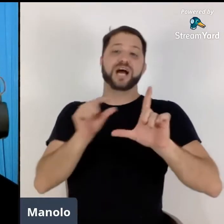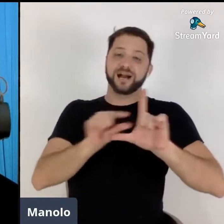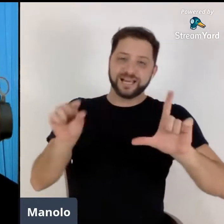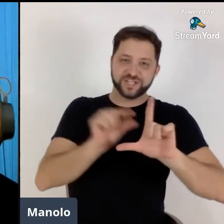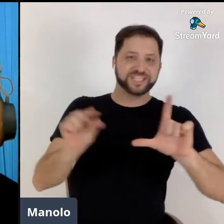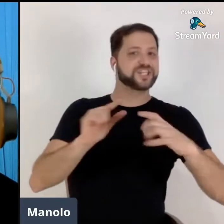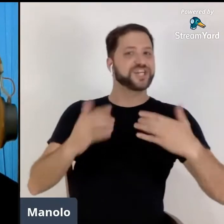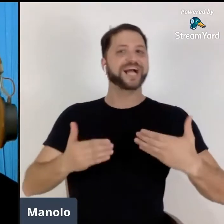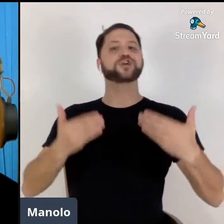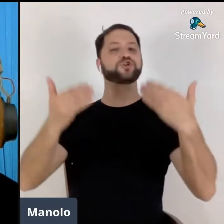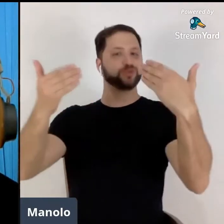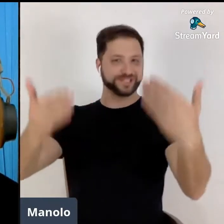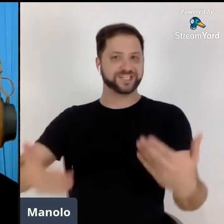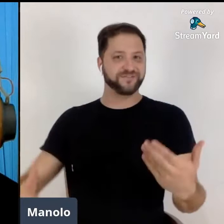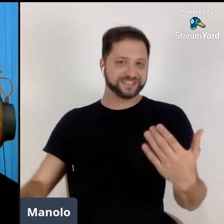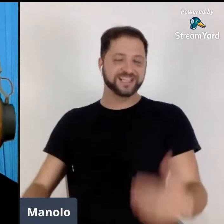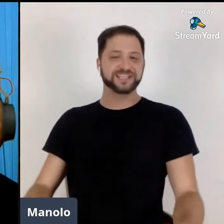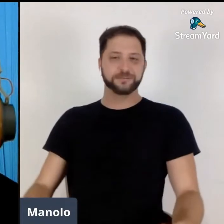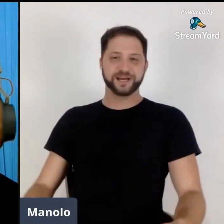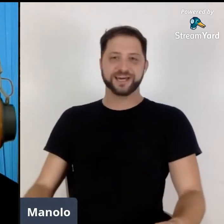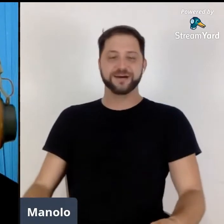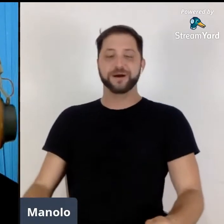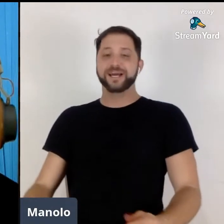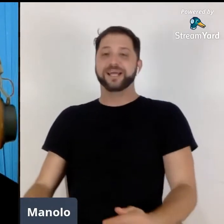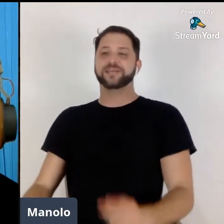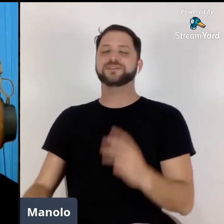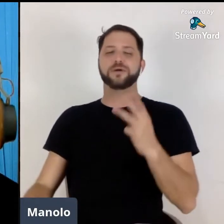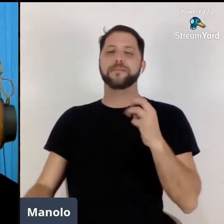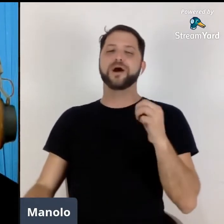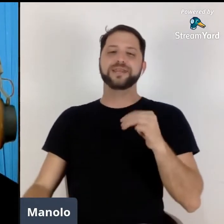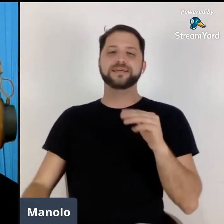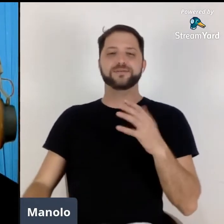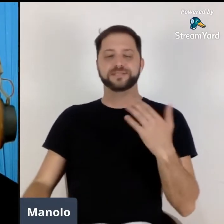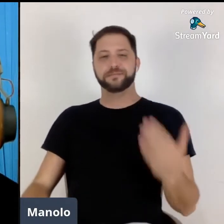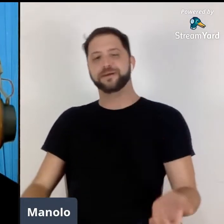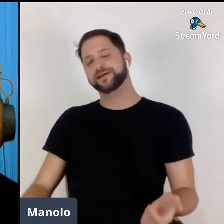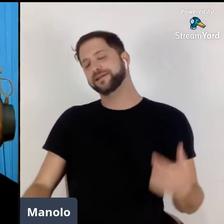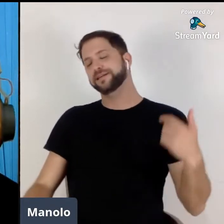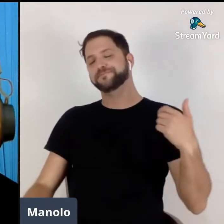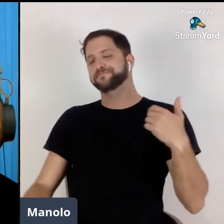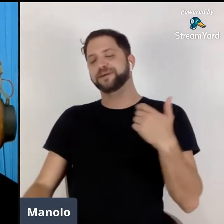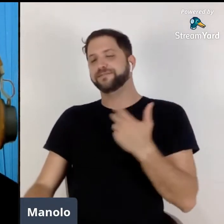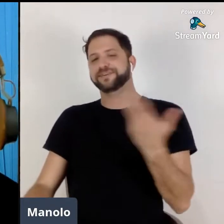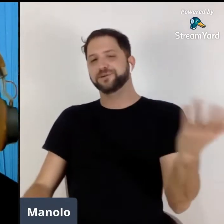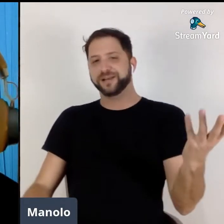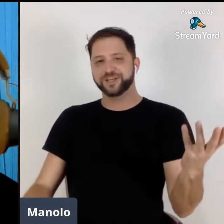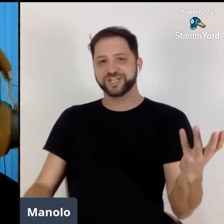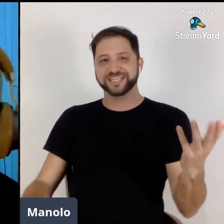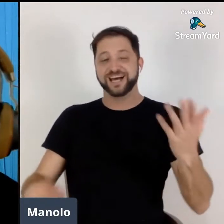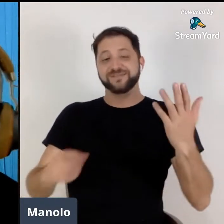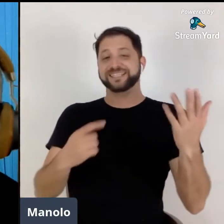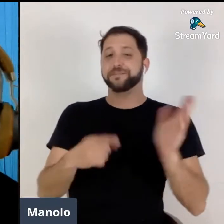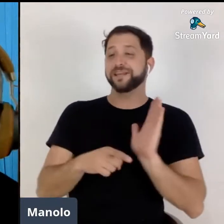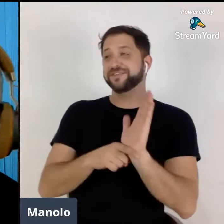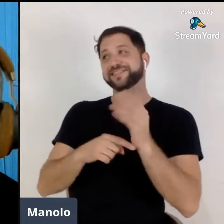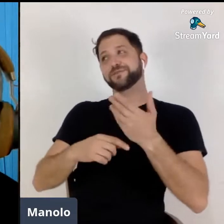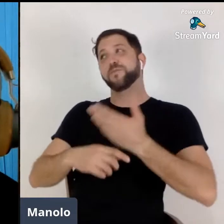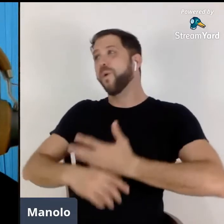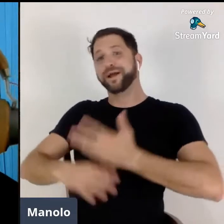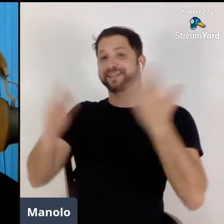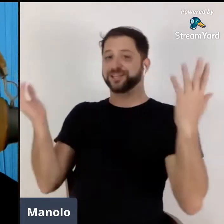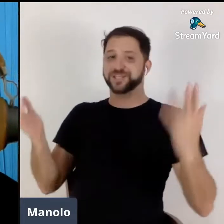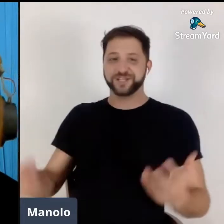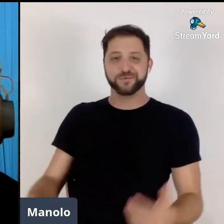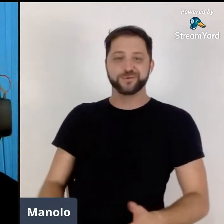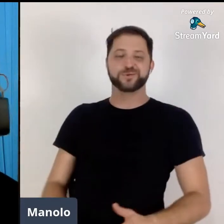Mas já na legenda já ajuda, já facilita pra caramba. Então, às vezes, uma meia horinha que você pega ali para fazer uma legenda, você está